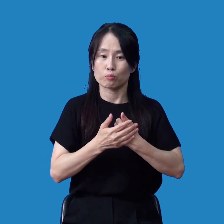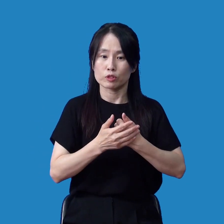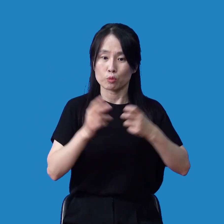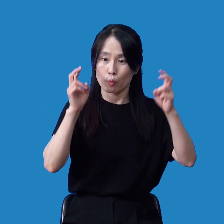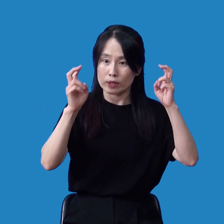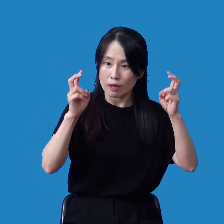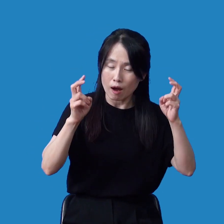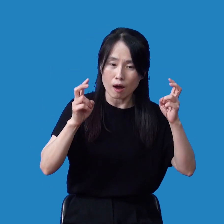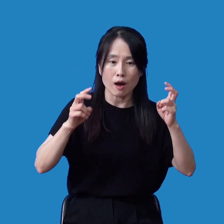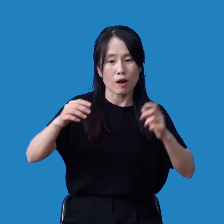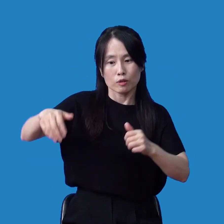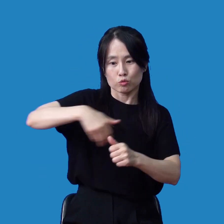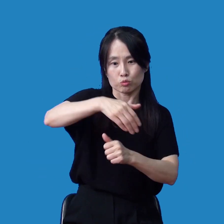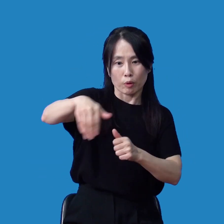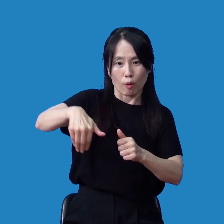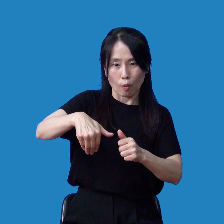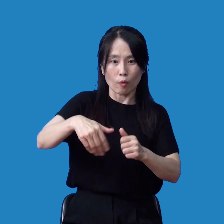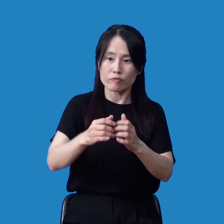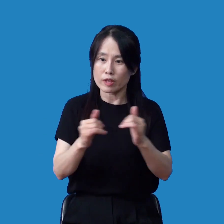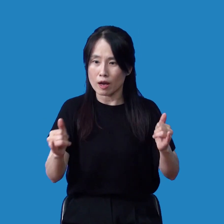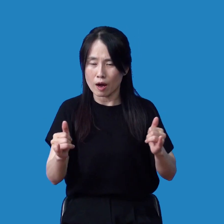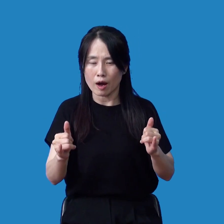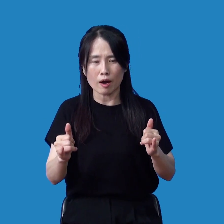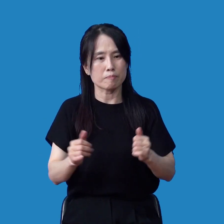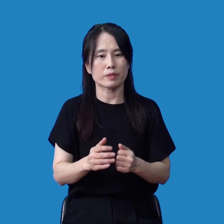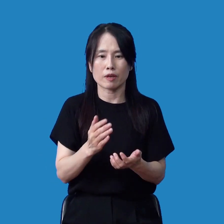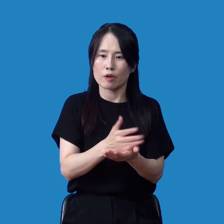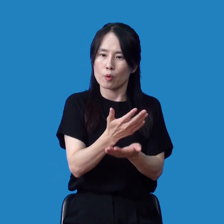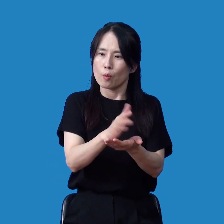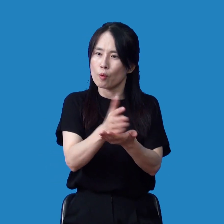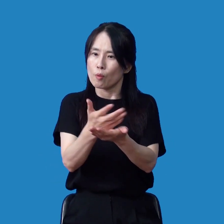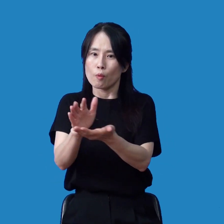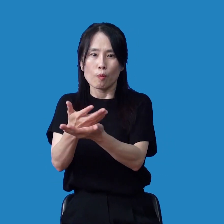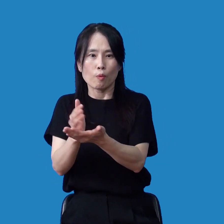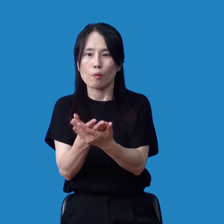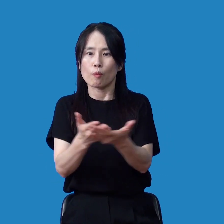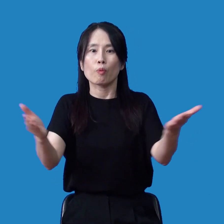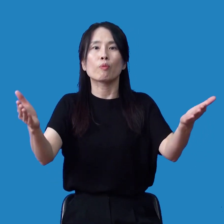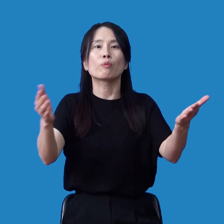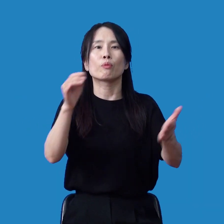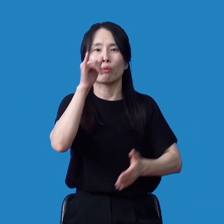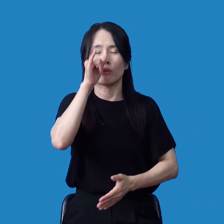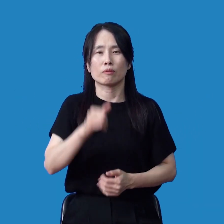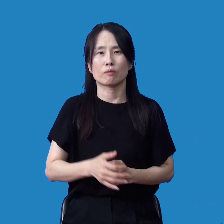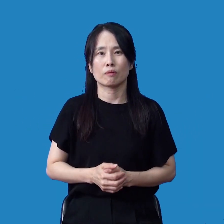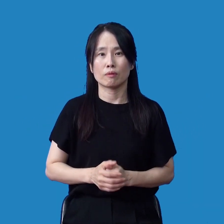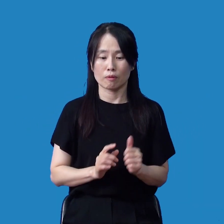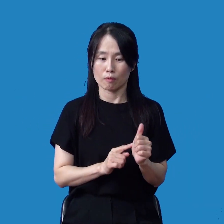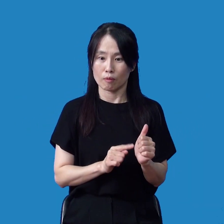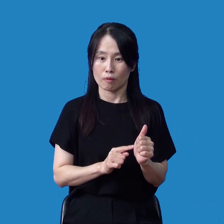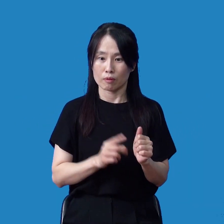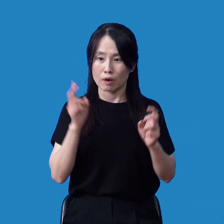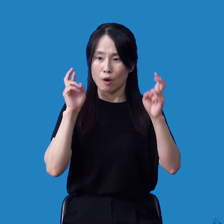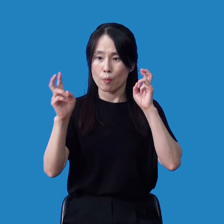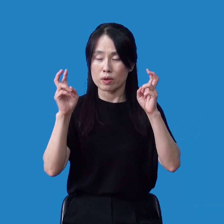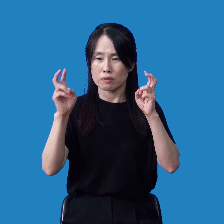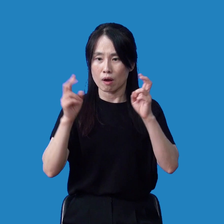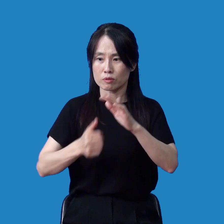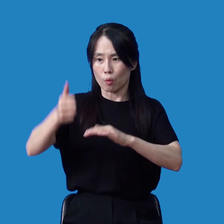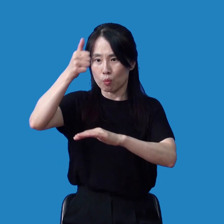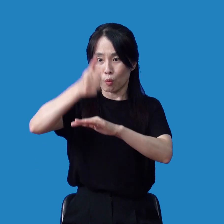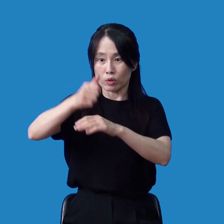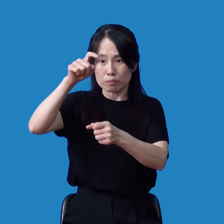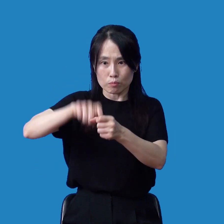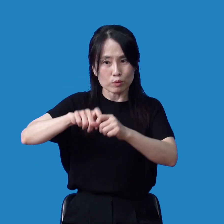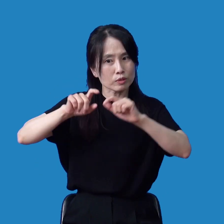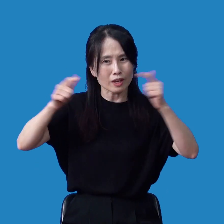심지어는 주변의 그 모든 공동체들까지 골고루 나누기를 원했습니다. 그에게는 기업 그 자체가 목적이